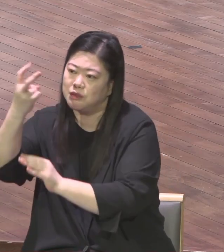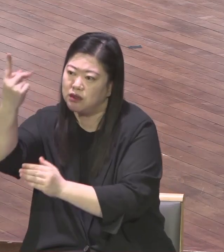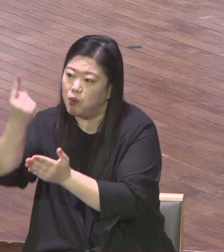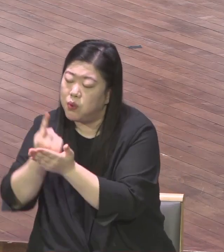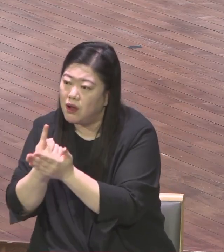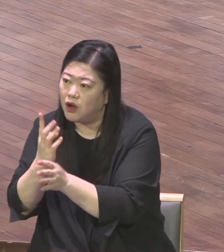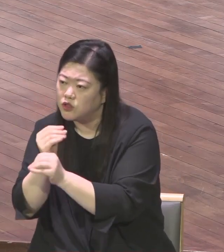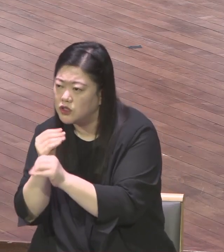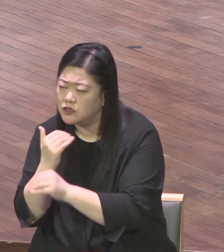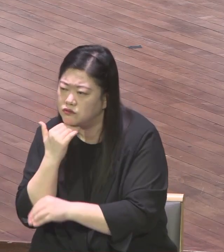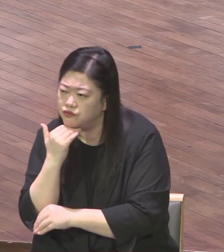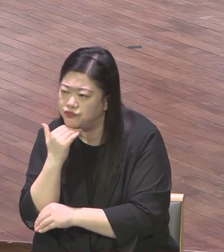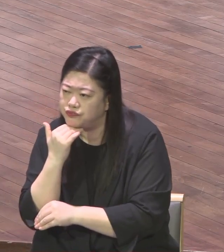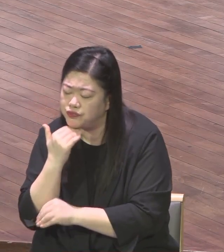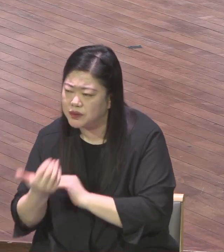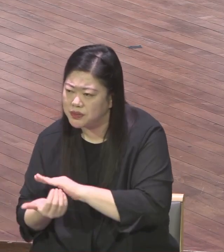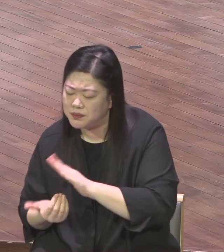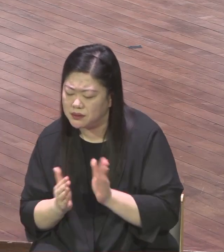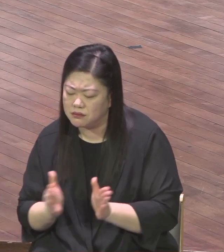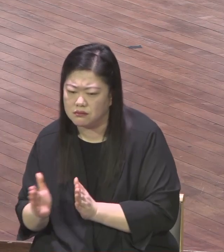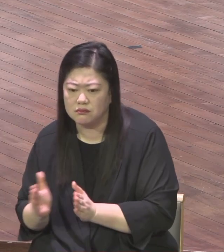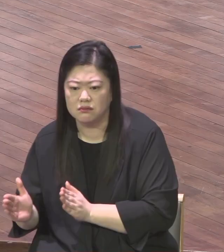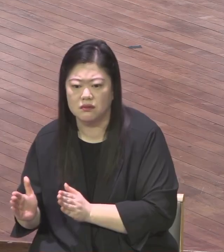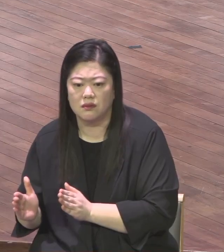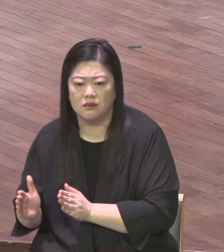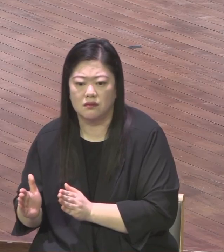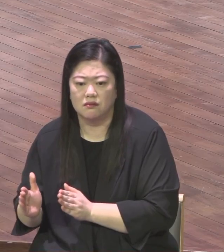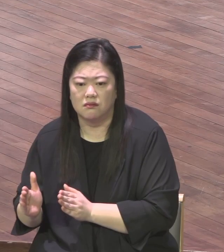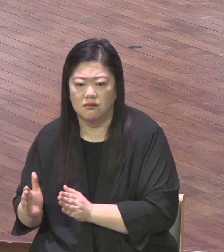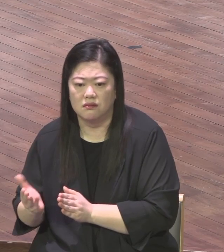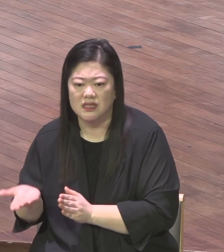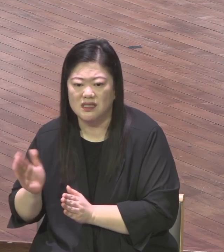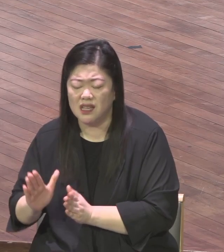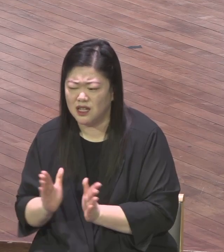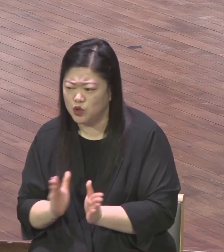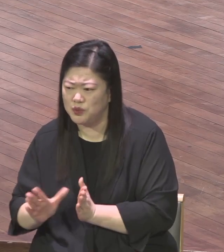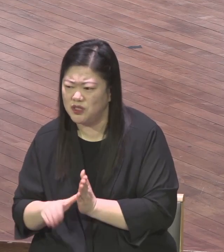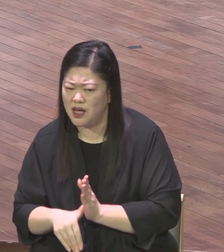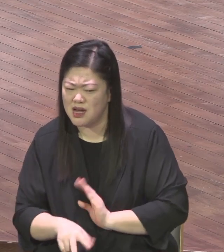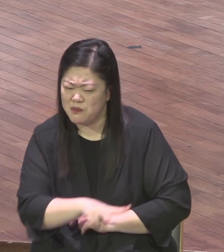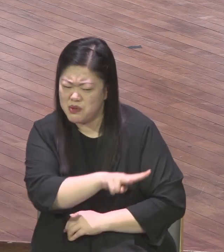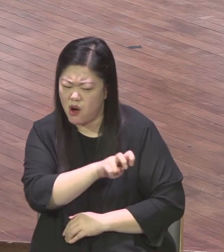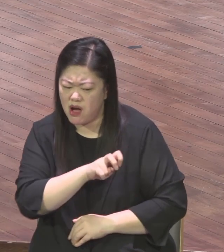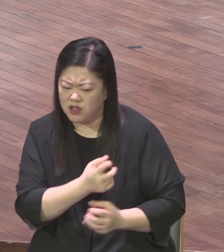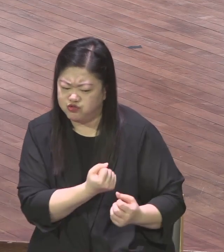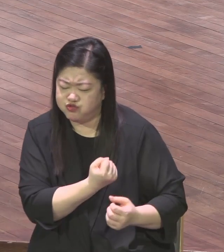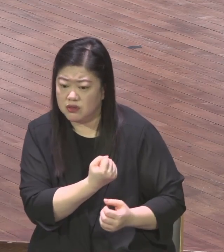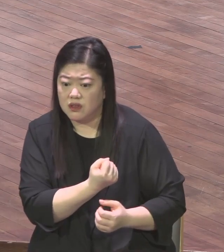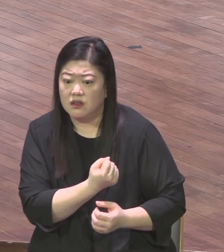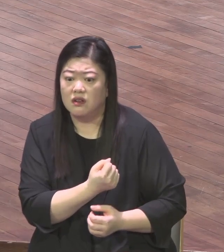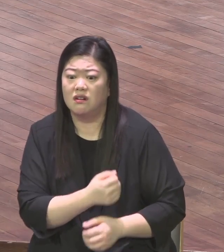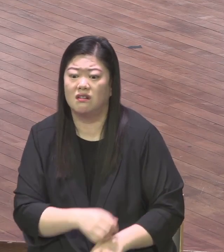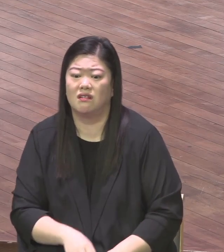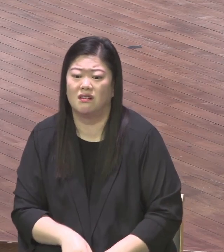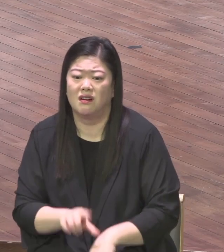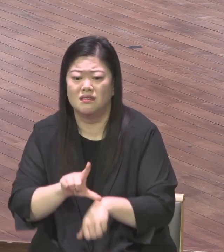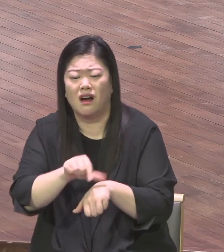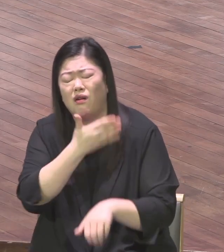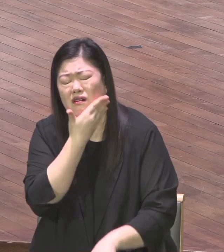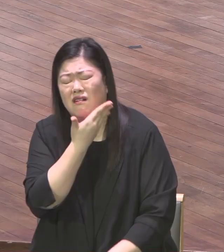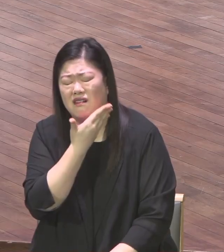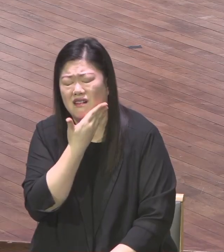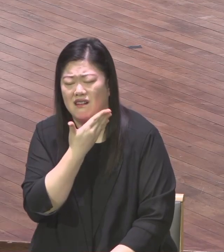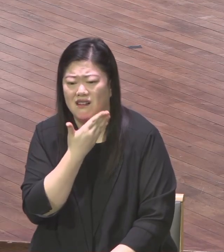걸고 뭘 그렇게 악착같이 그렇게 미워하고 그럴 이유가 없지요. 시한부 인생인데